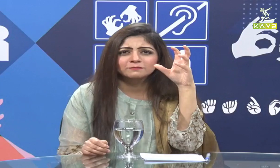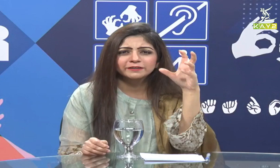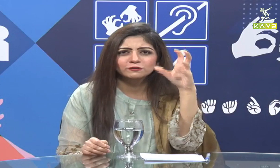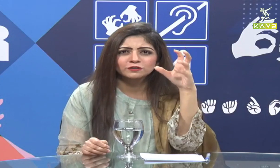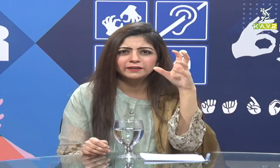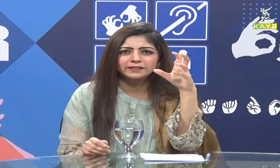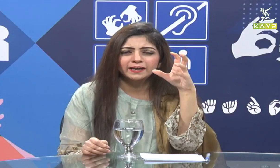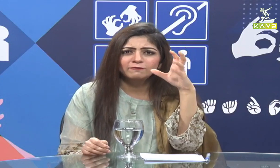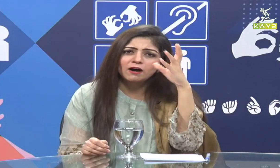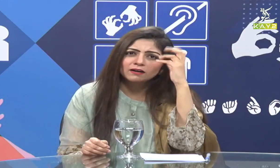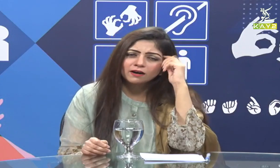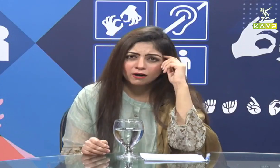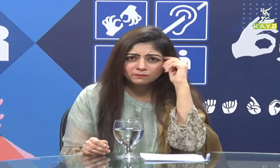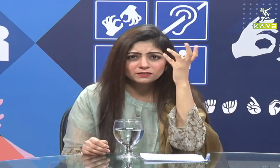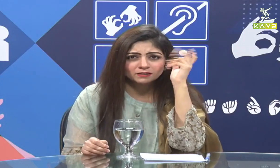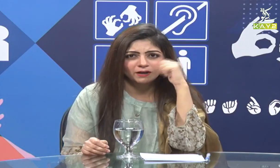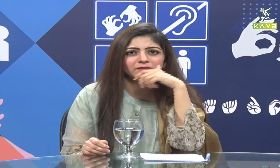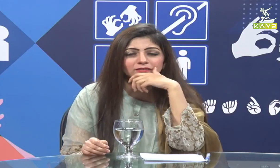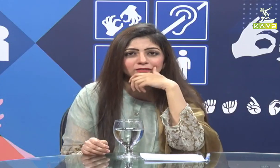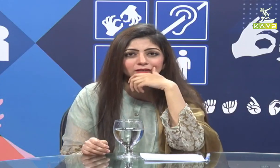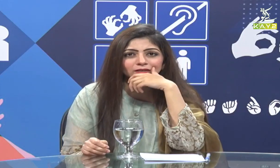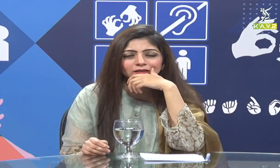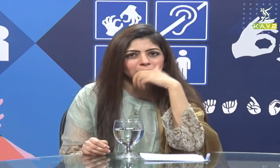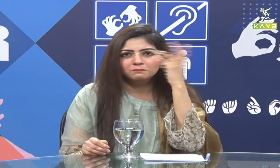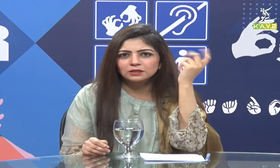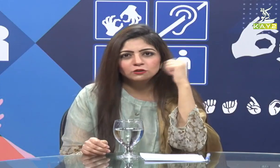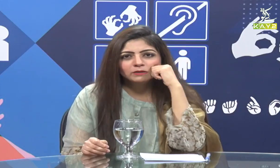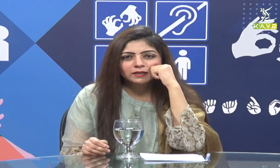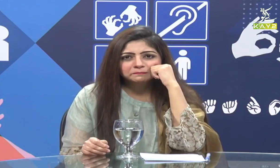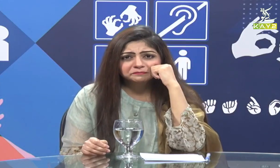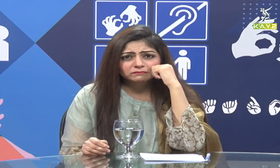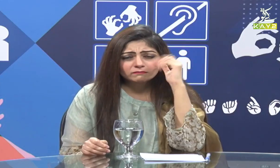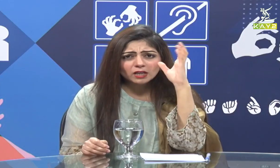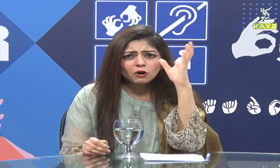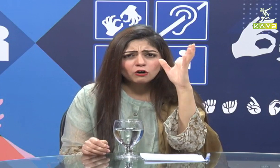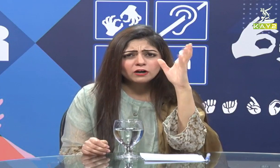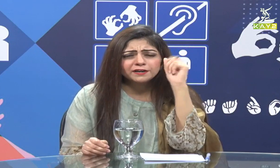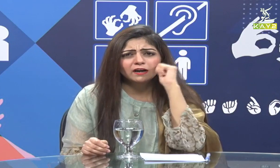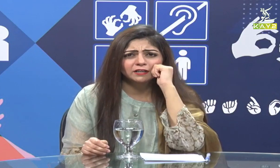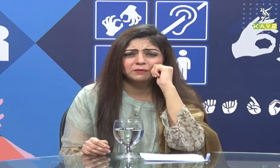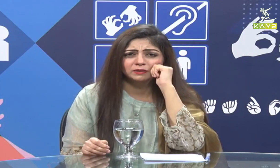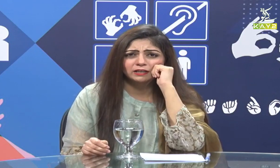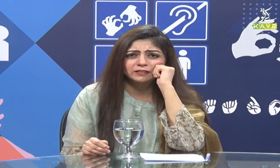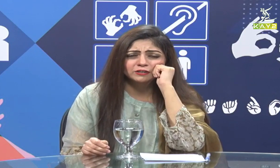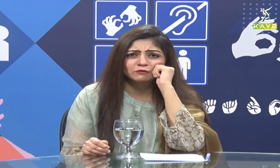की सोसाइटी है वहाँ आराम से सरवाइव कर सकता है? बिल्कुल भी नहीं। और अगर मैं बताती चलूँ